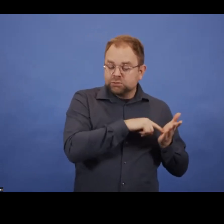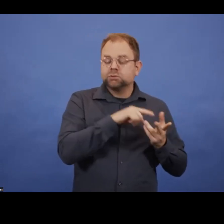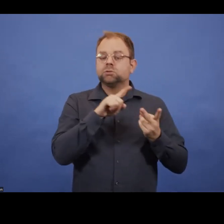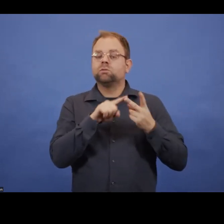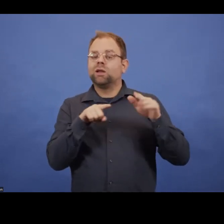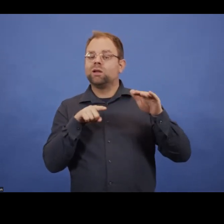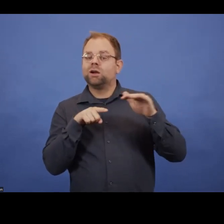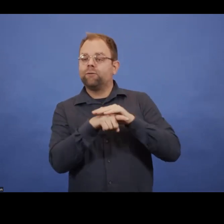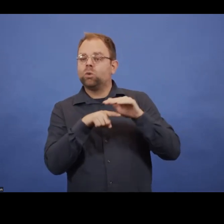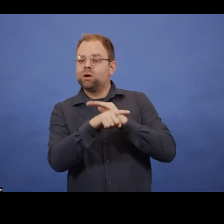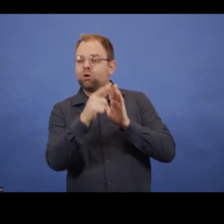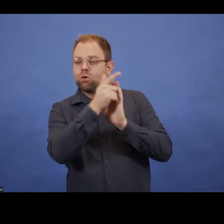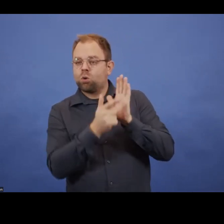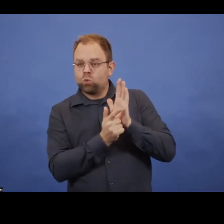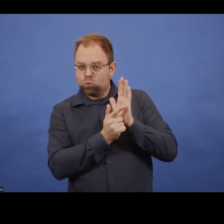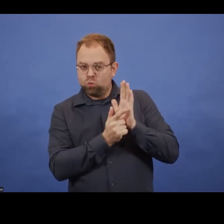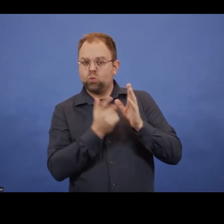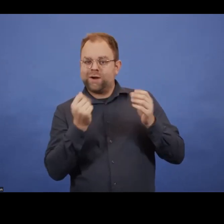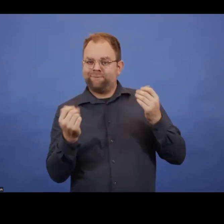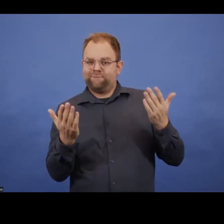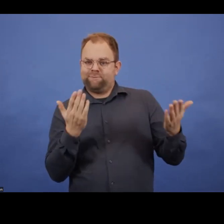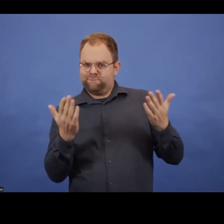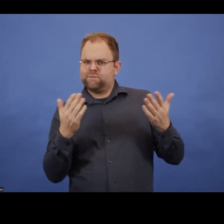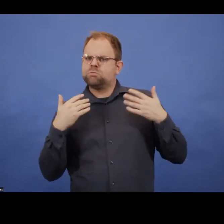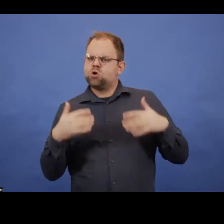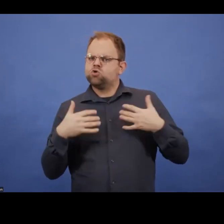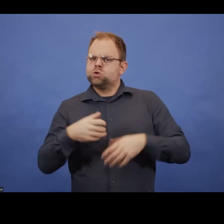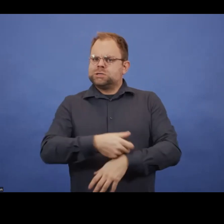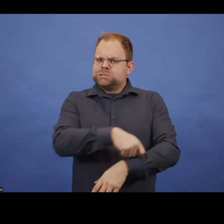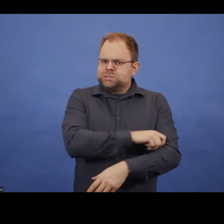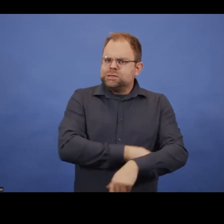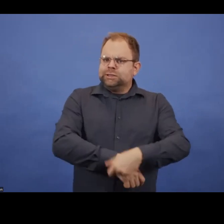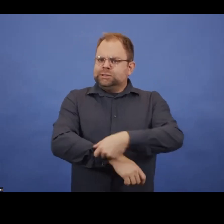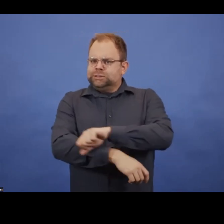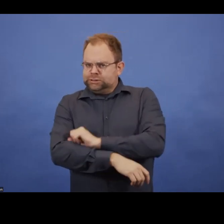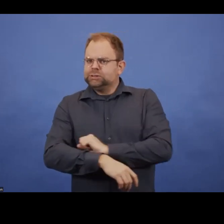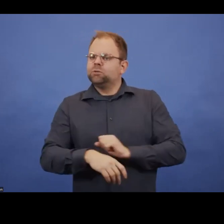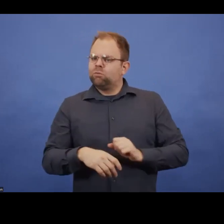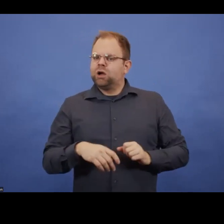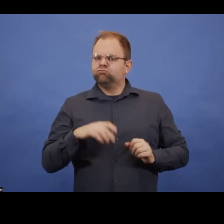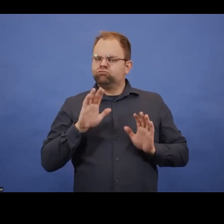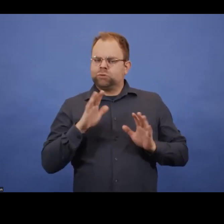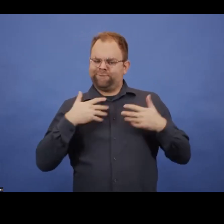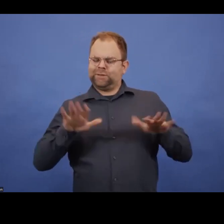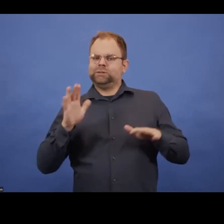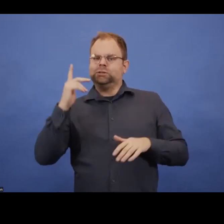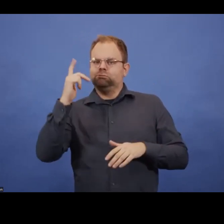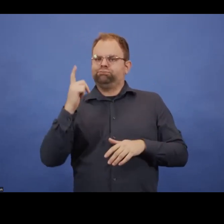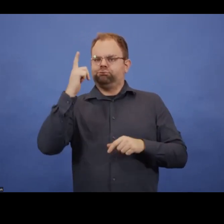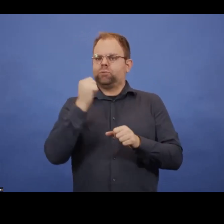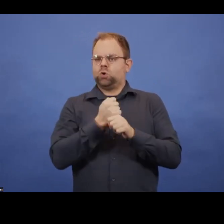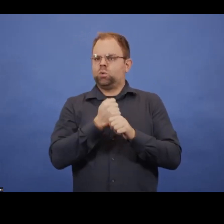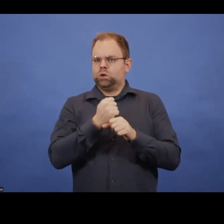nosotros hemos empezado a hacer trabajo y vamos a tener un webinario el mes